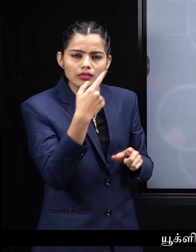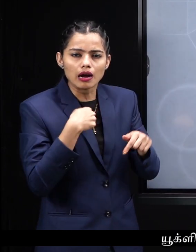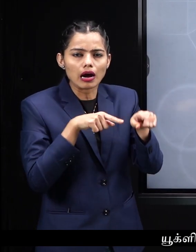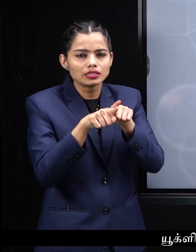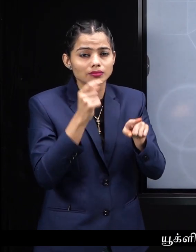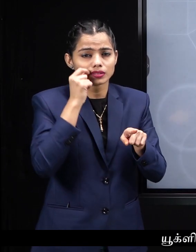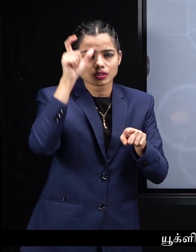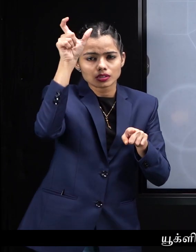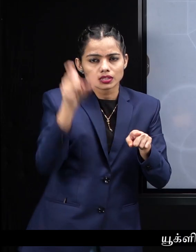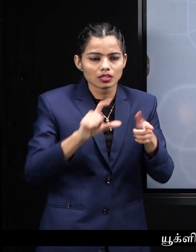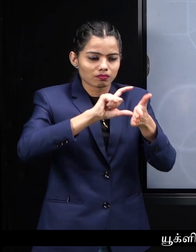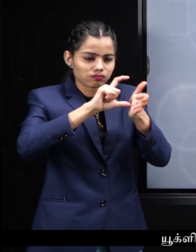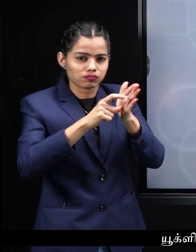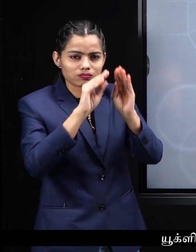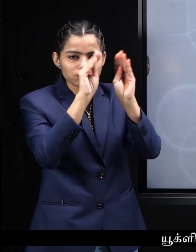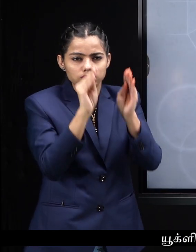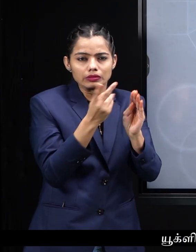வடிவவியலின் வரையறையை பார்ப்போம்.